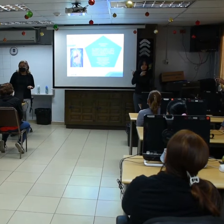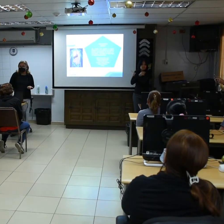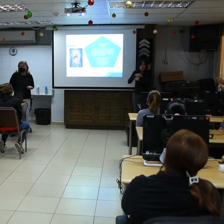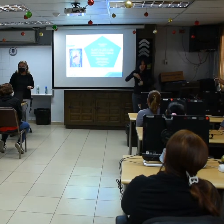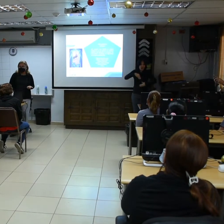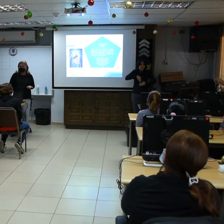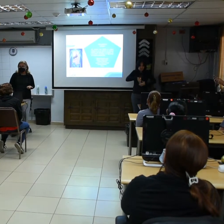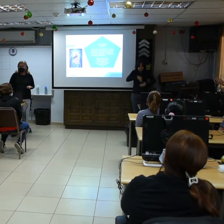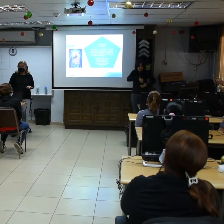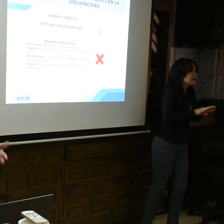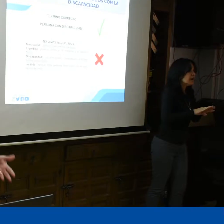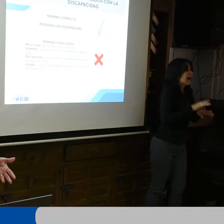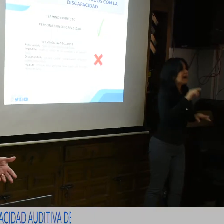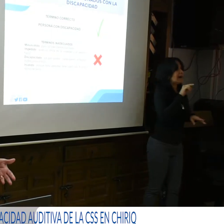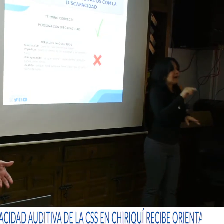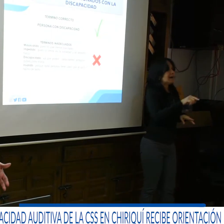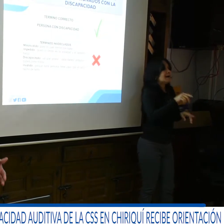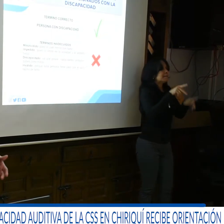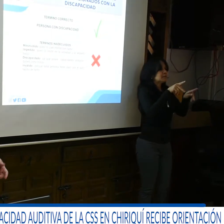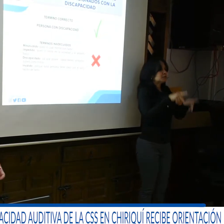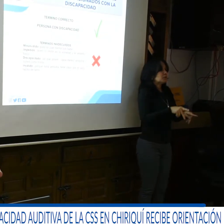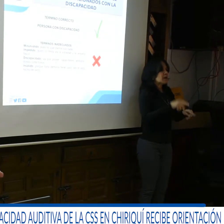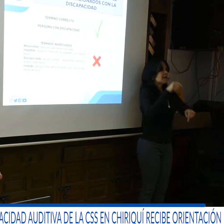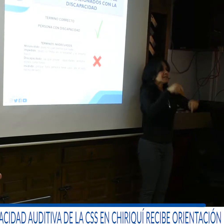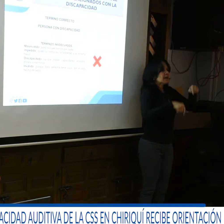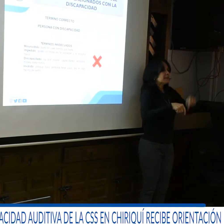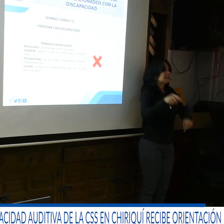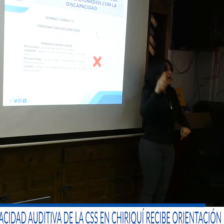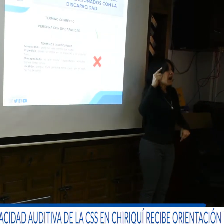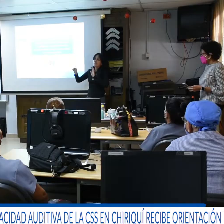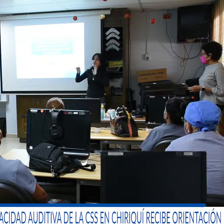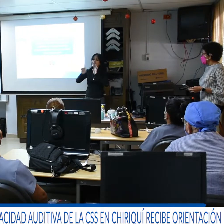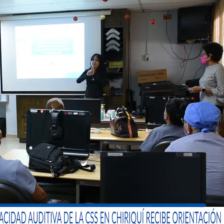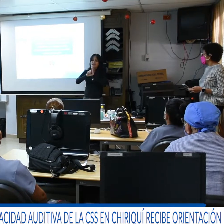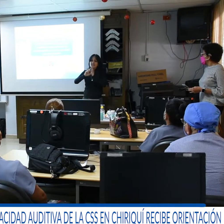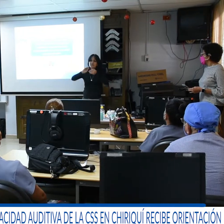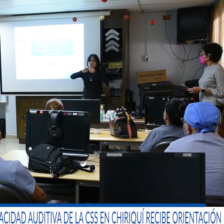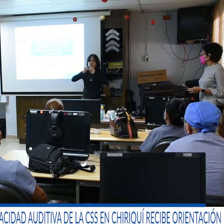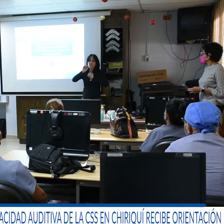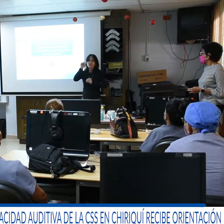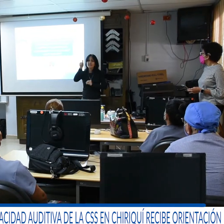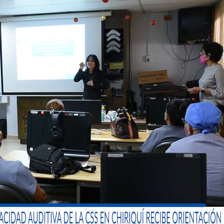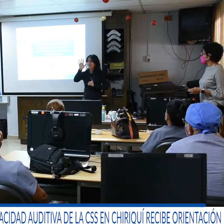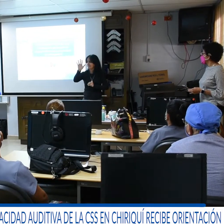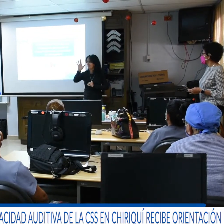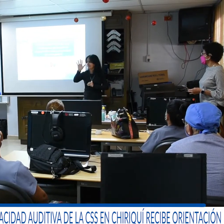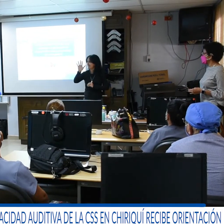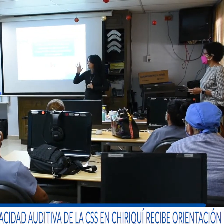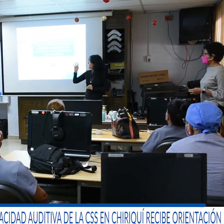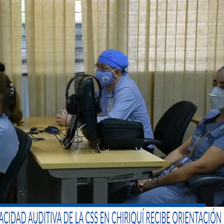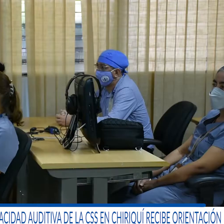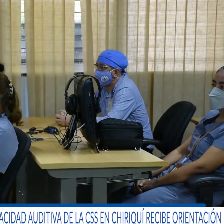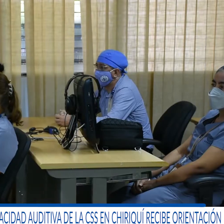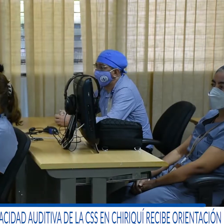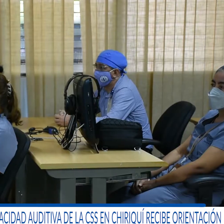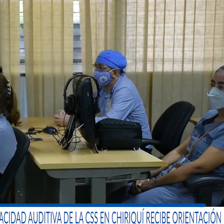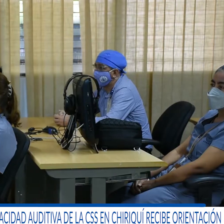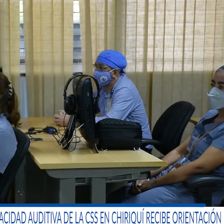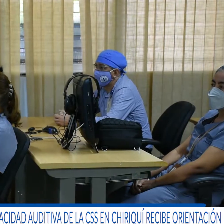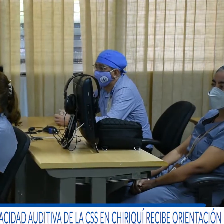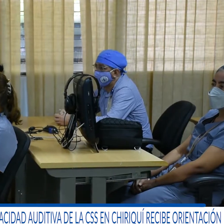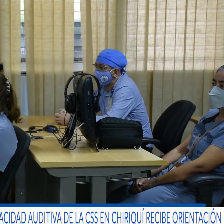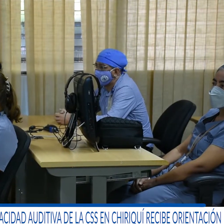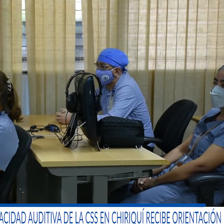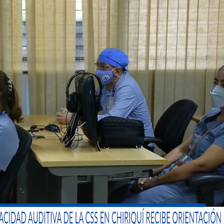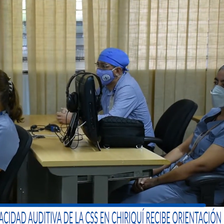El personal de la Oficina de Equiparación de Oportunidades de la Caja de Seguro Social realizó una gira de trabajo en Chiriquí que incluyó docencia a las